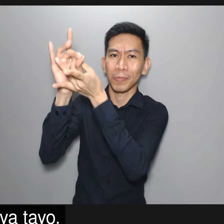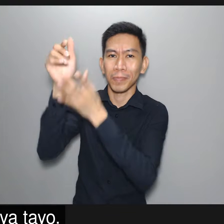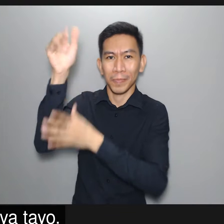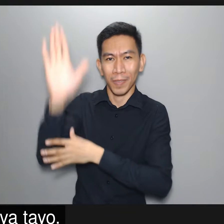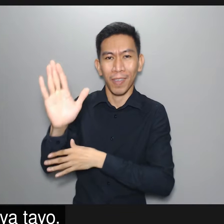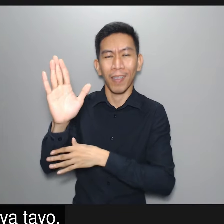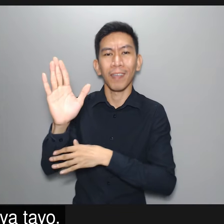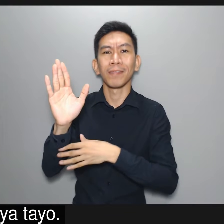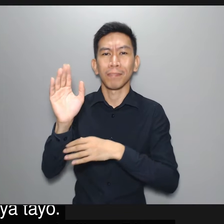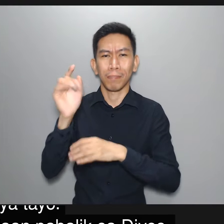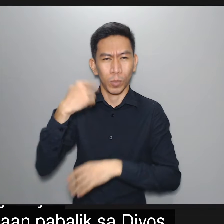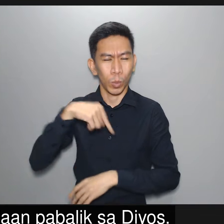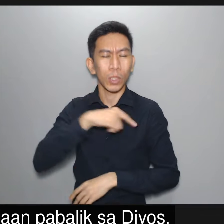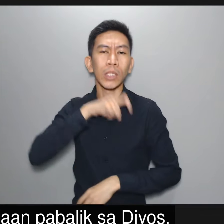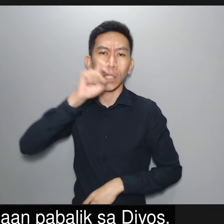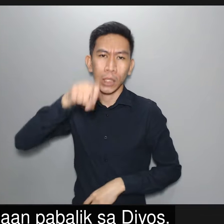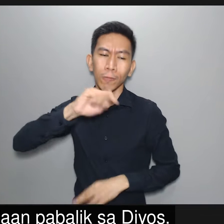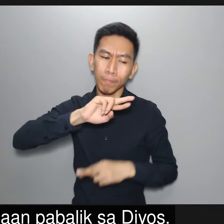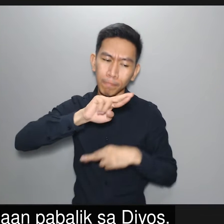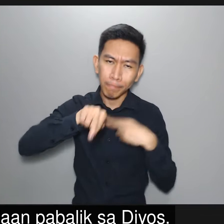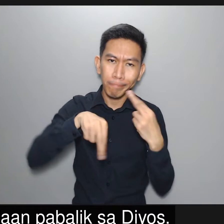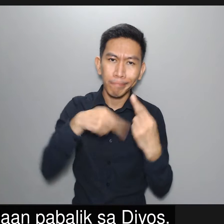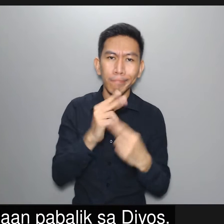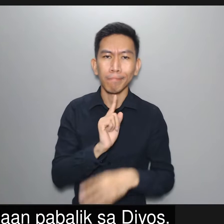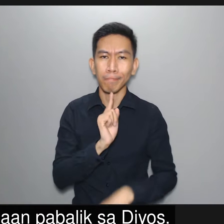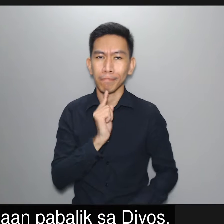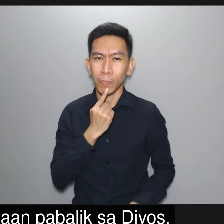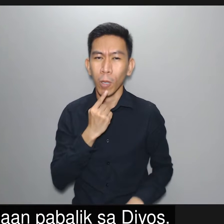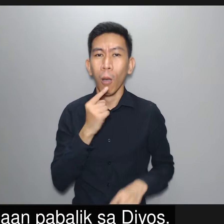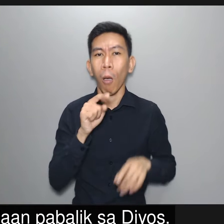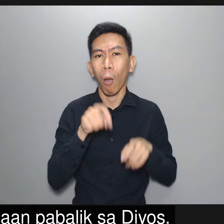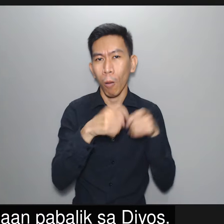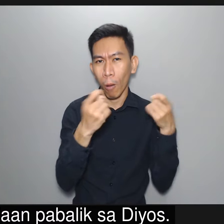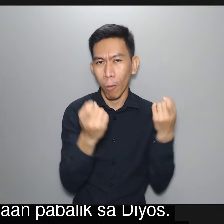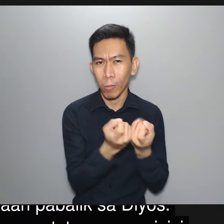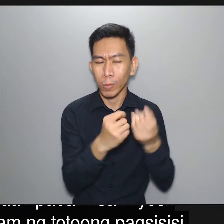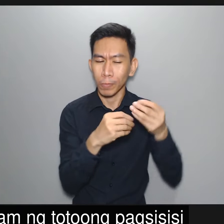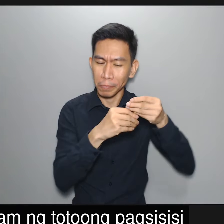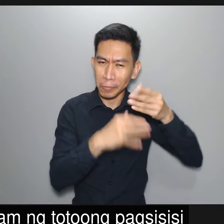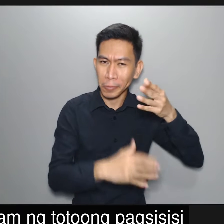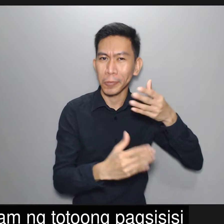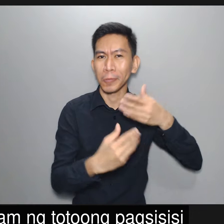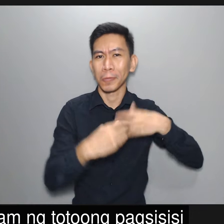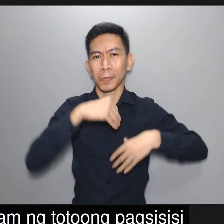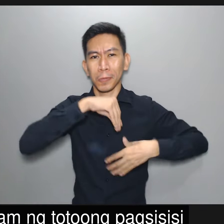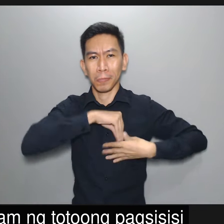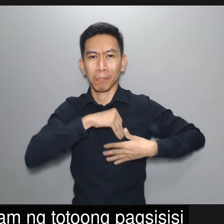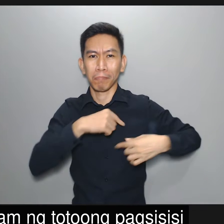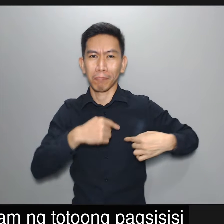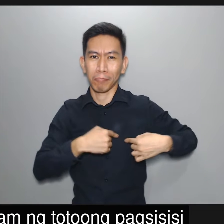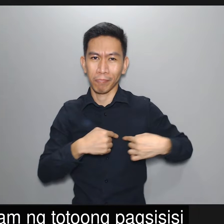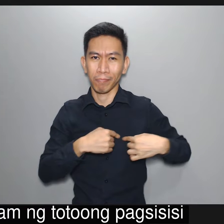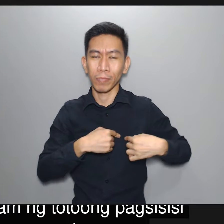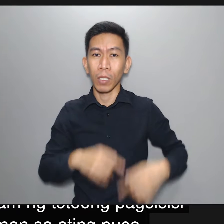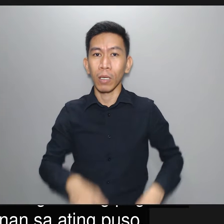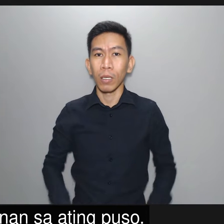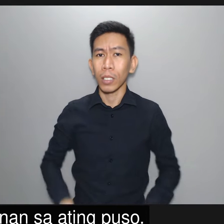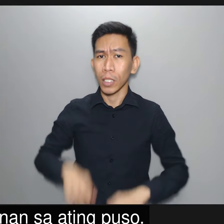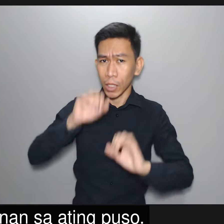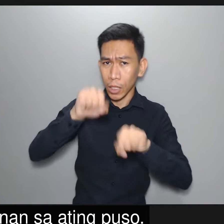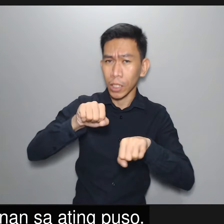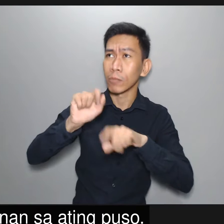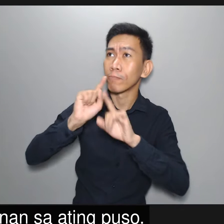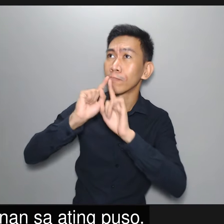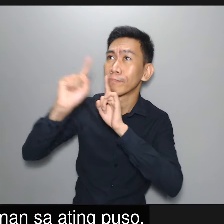ng totoong pagsisisi dahil sa mga kasalanan sa ating puso. Maari nating kausapin ng Diyos